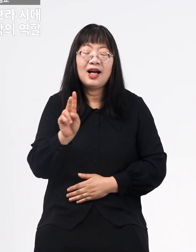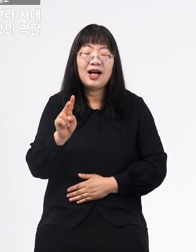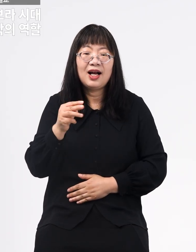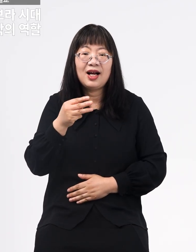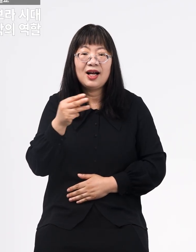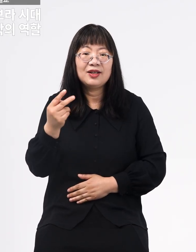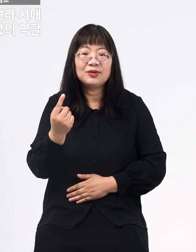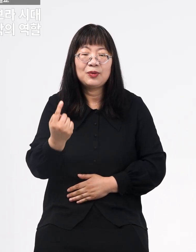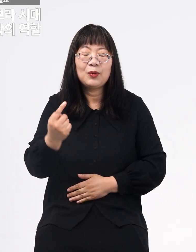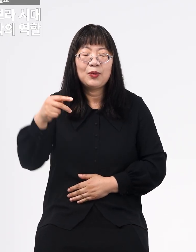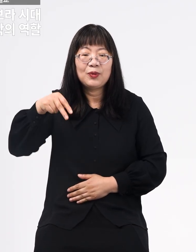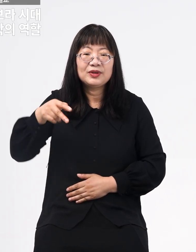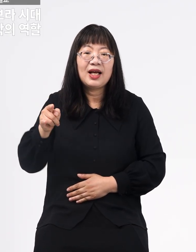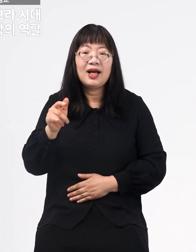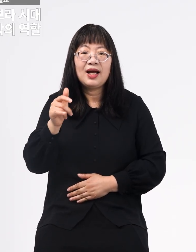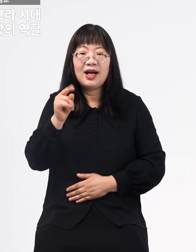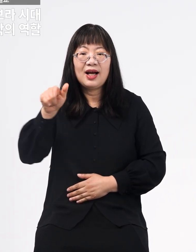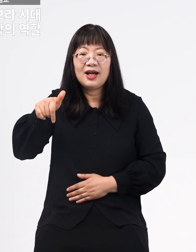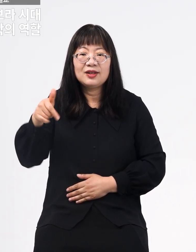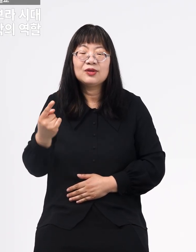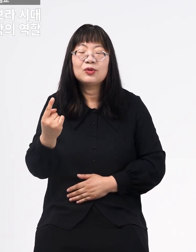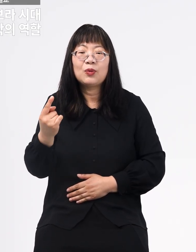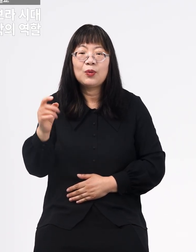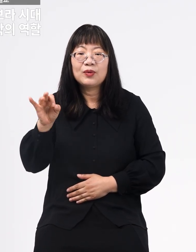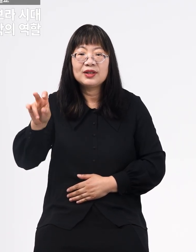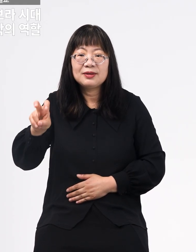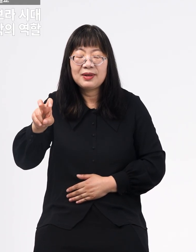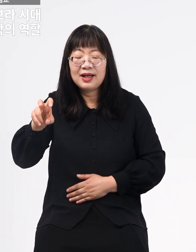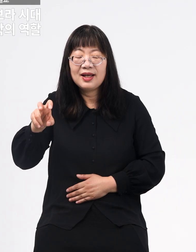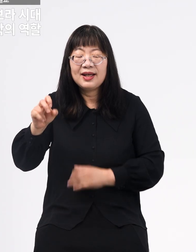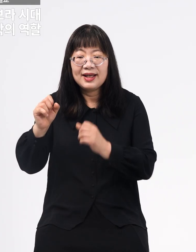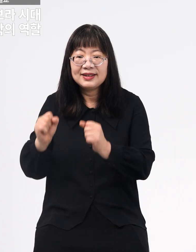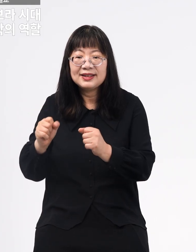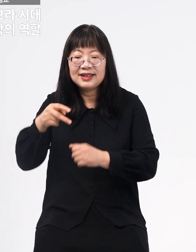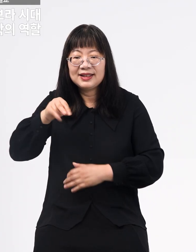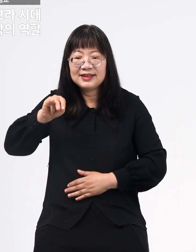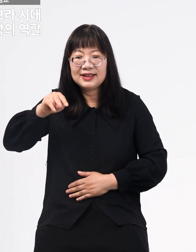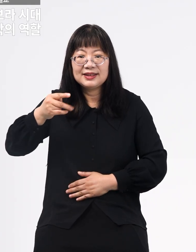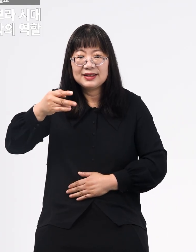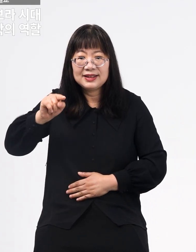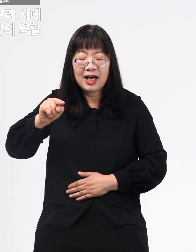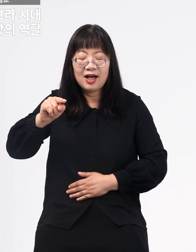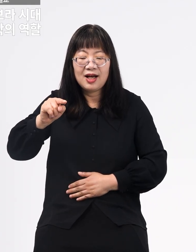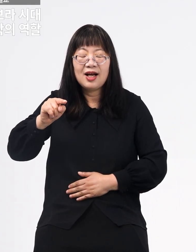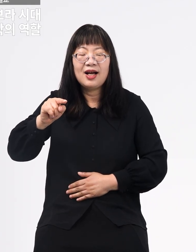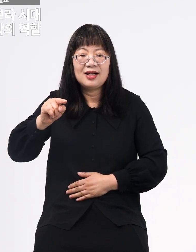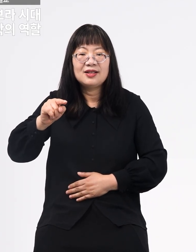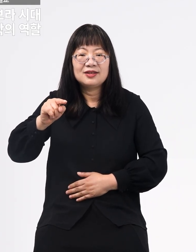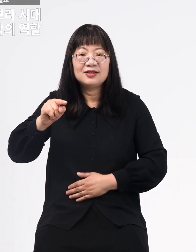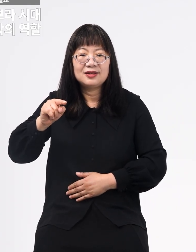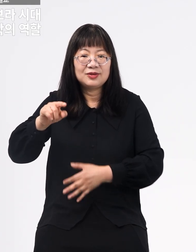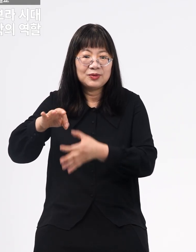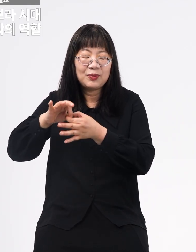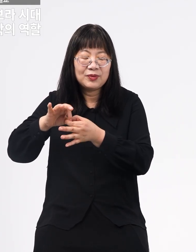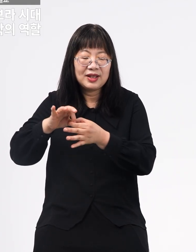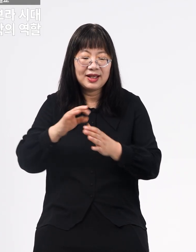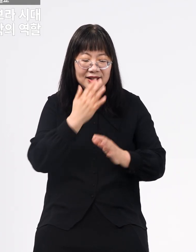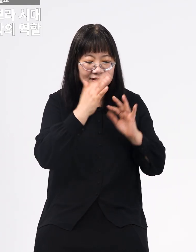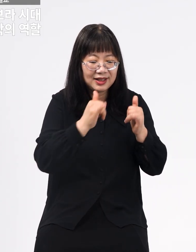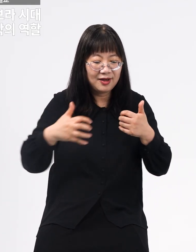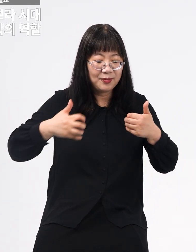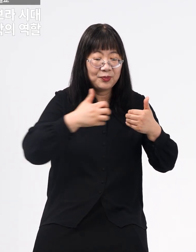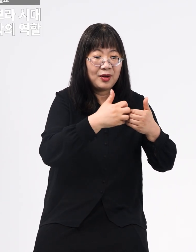학고임에 거주하는 시스라를 앞장세워서 이스라엘을 공격하게 해요.